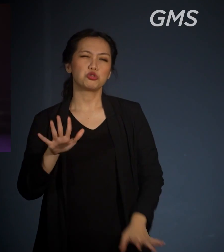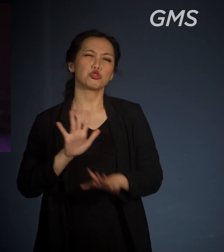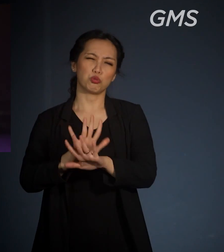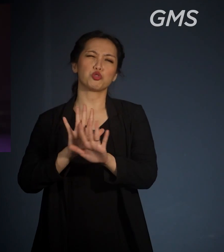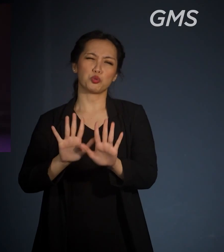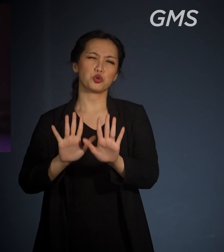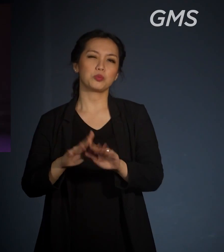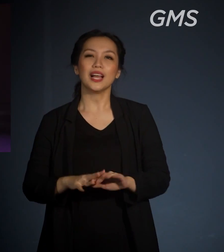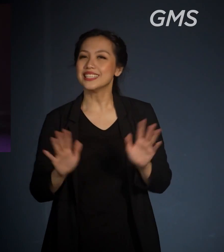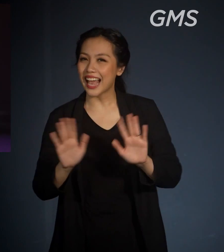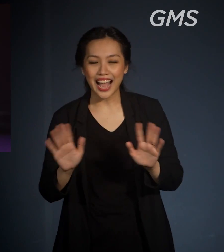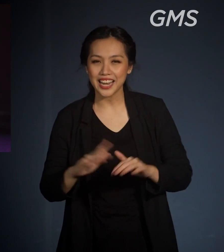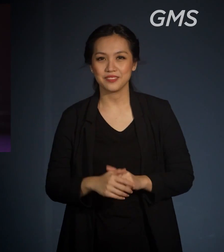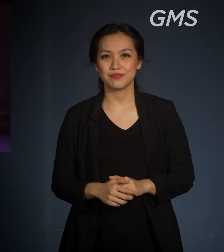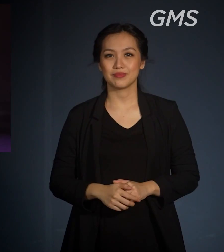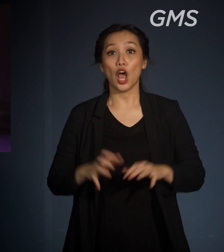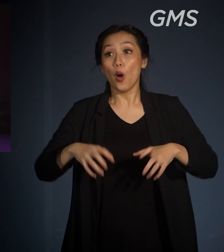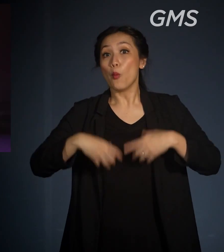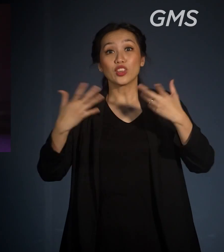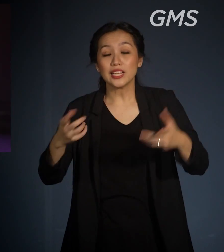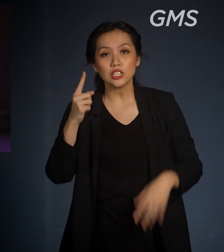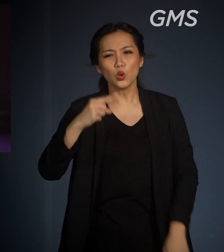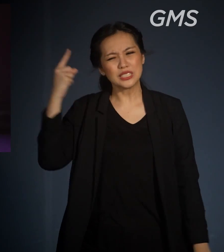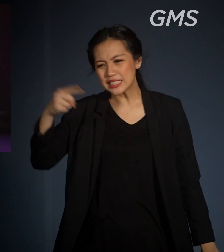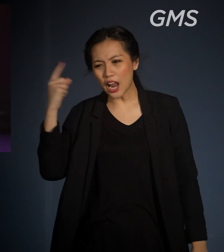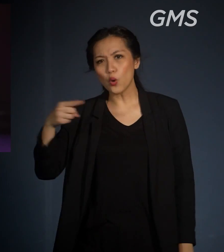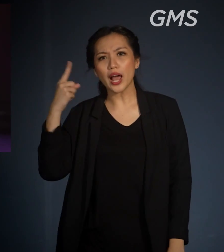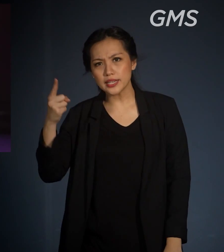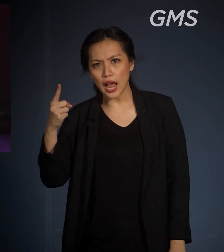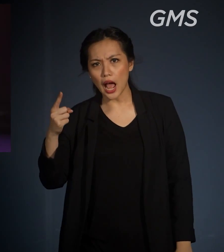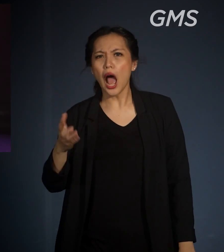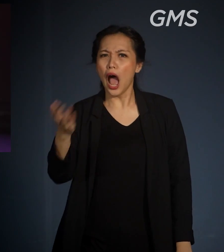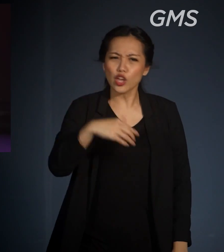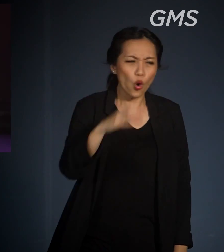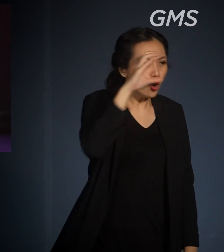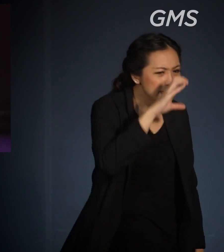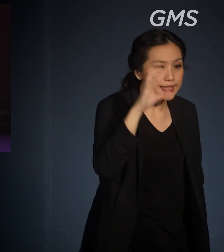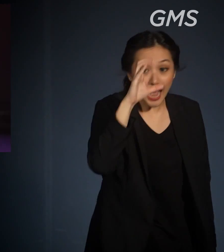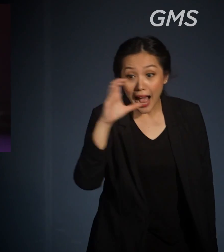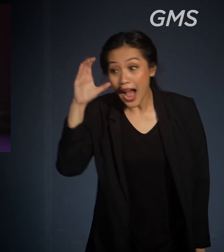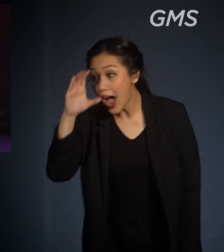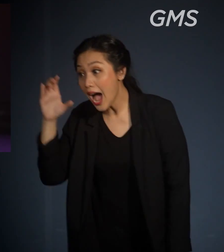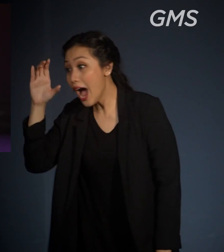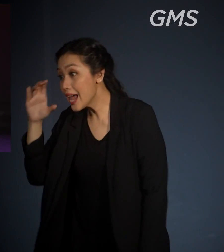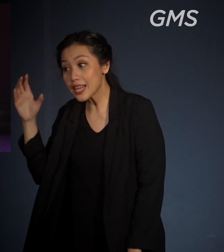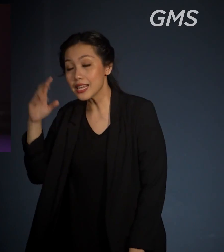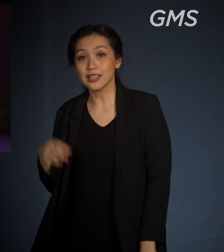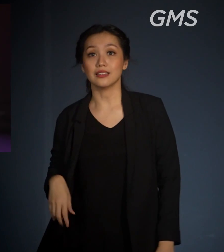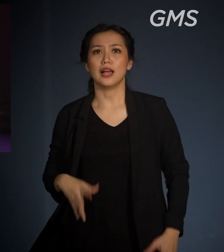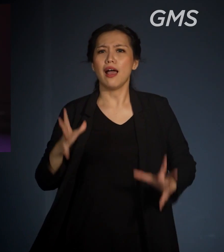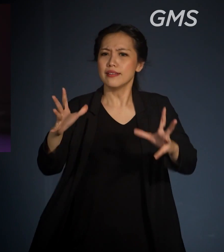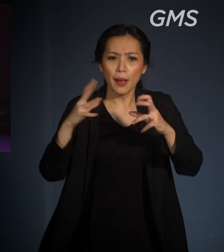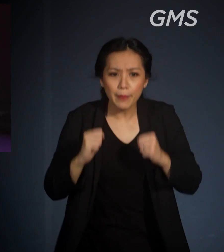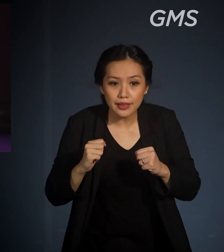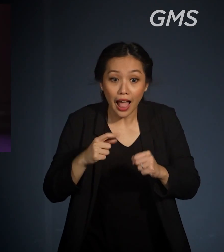Potensi itu selalu ada. Dan potensi itu menunggu untuk digali. Potensi itu menunggu untuk disingkapkan.